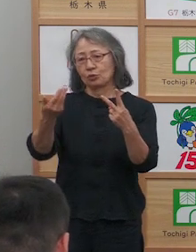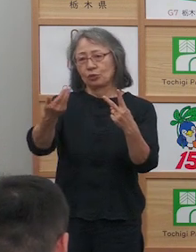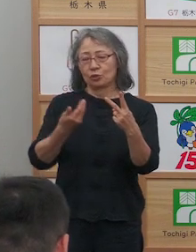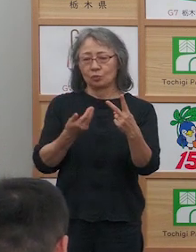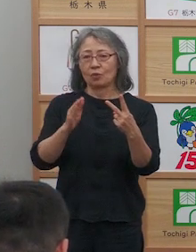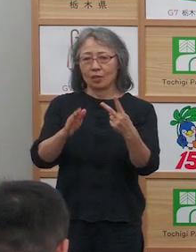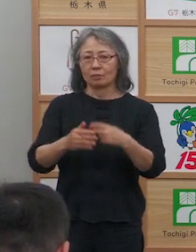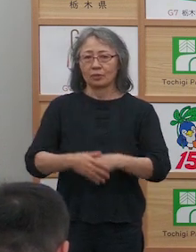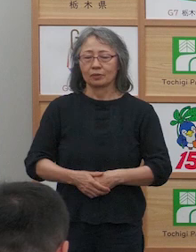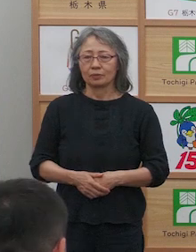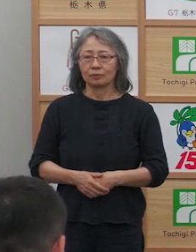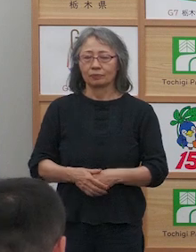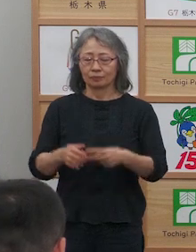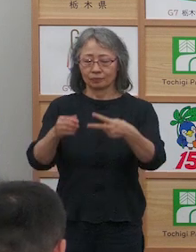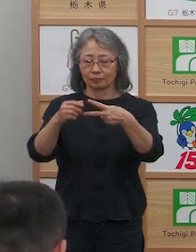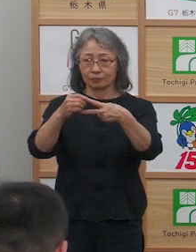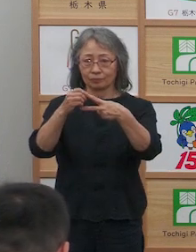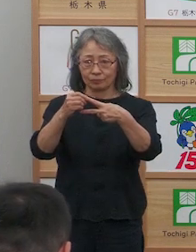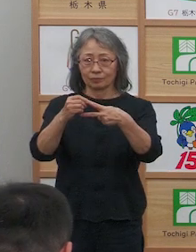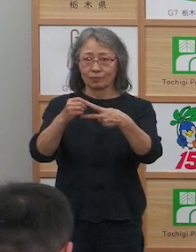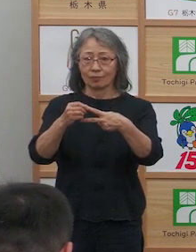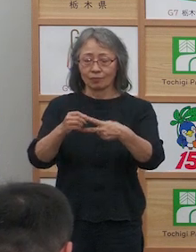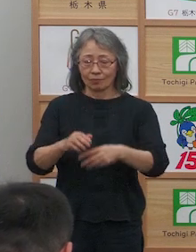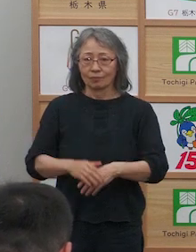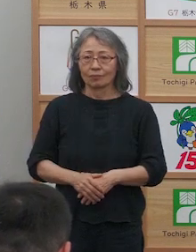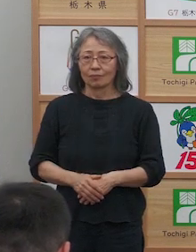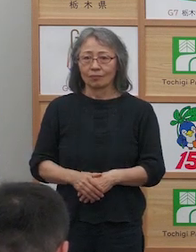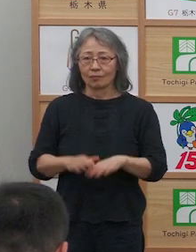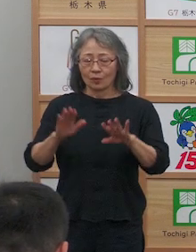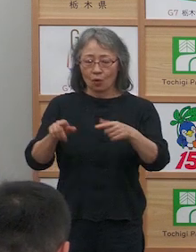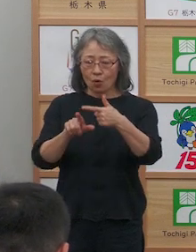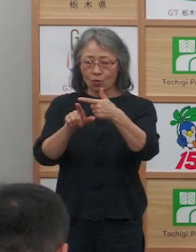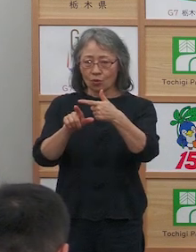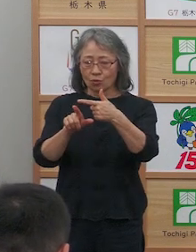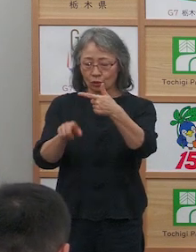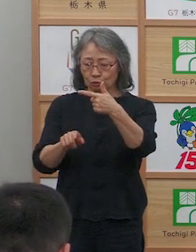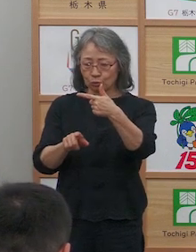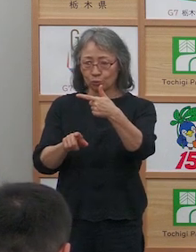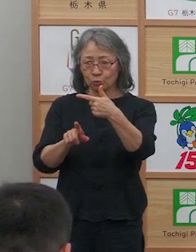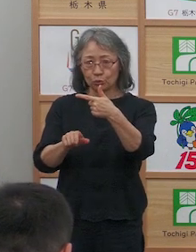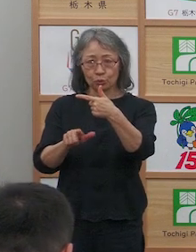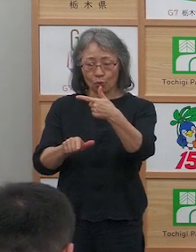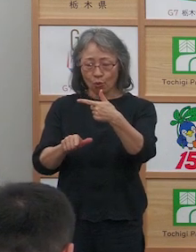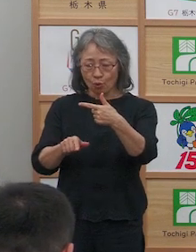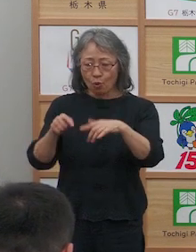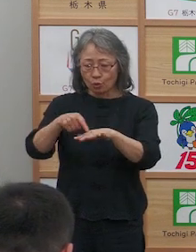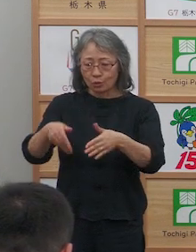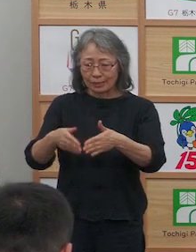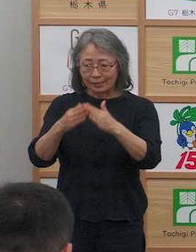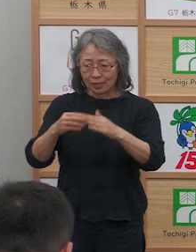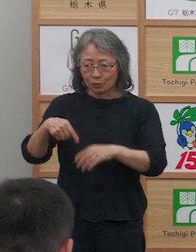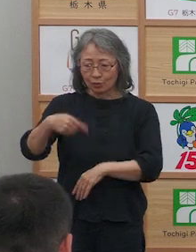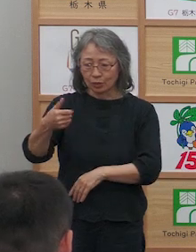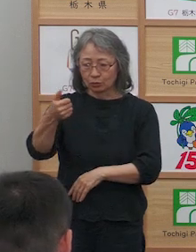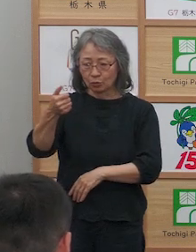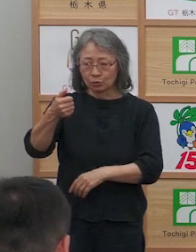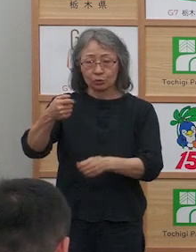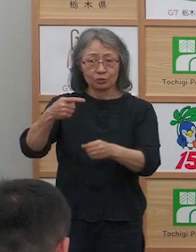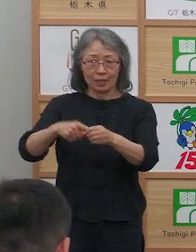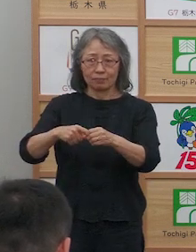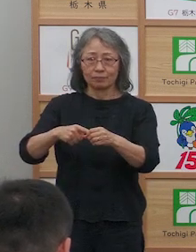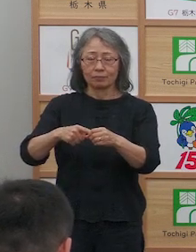させていただきます。まずですね、1問目が、今月15日で栃木県誕生から150周年を迎えます